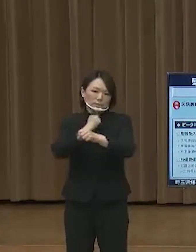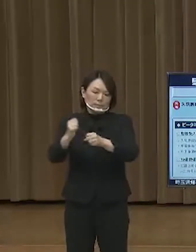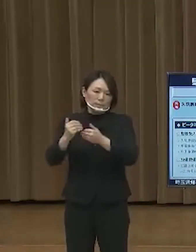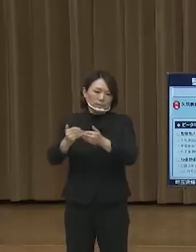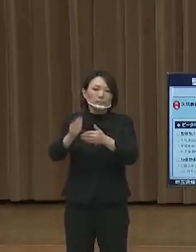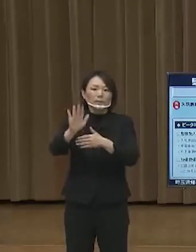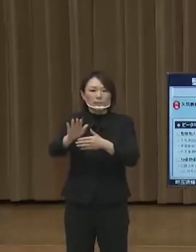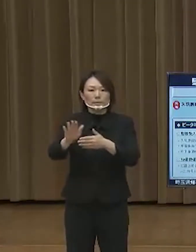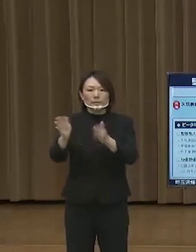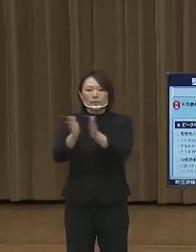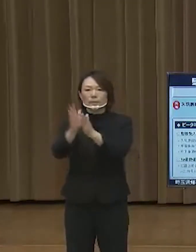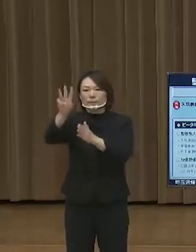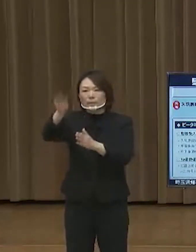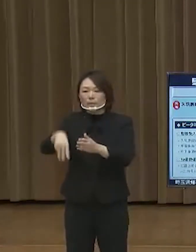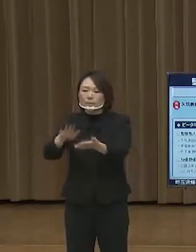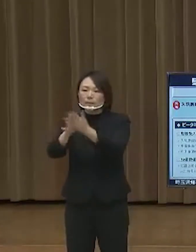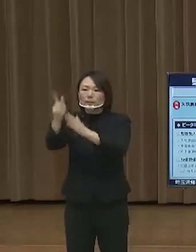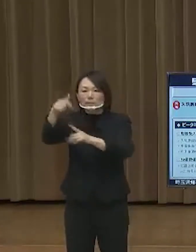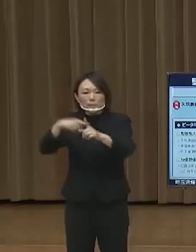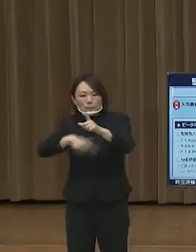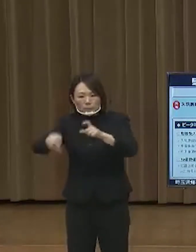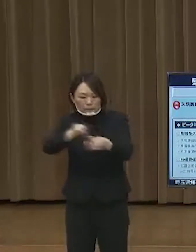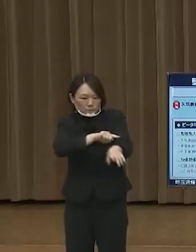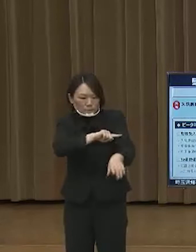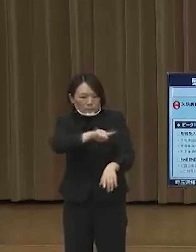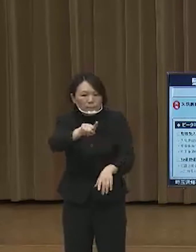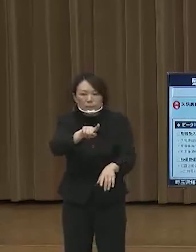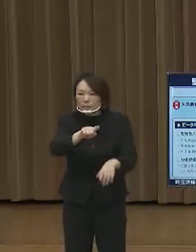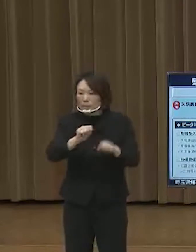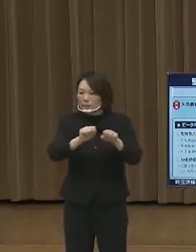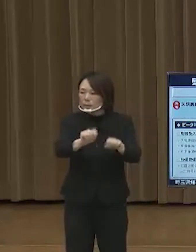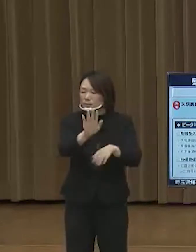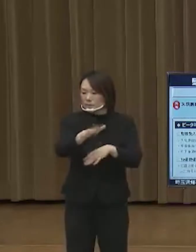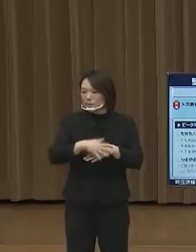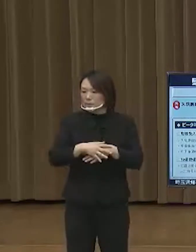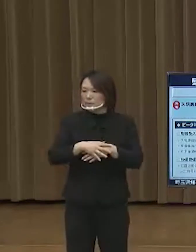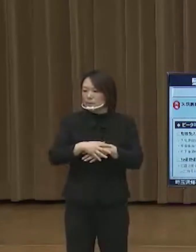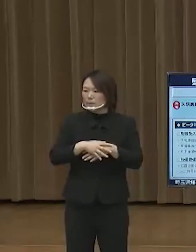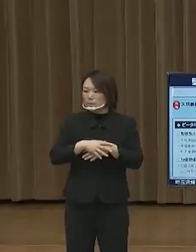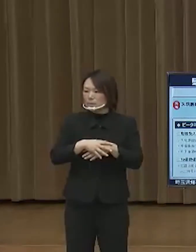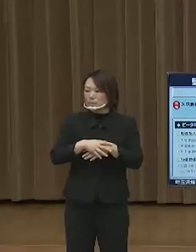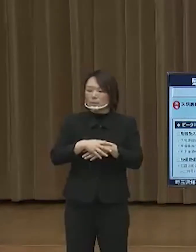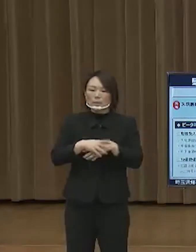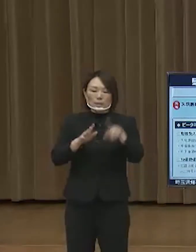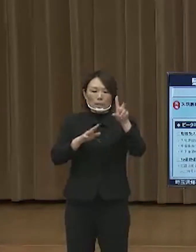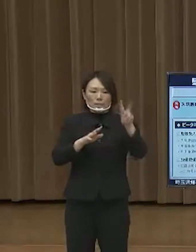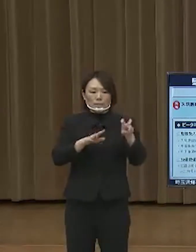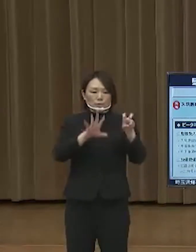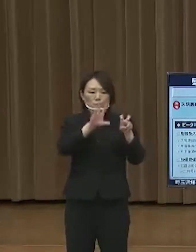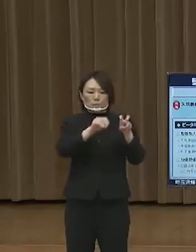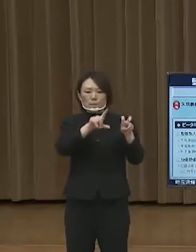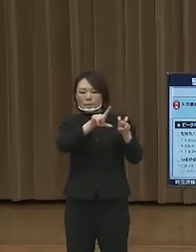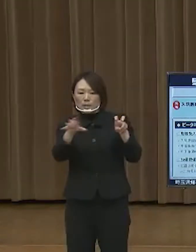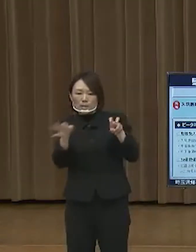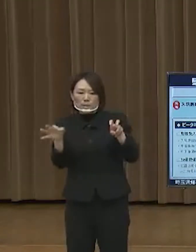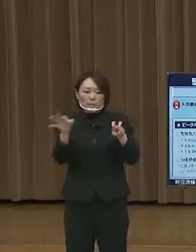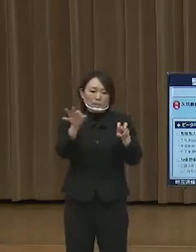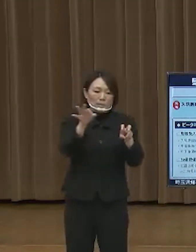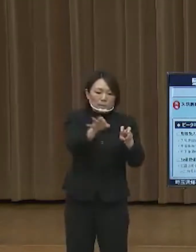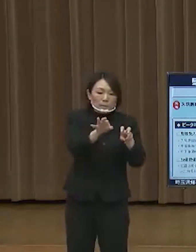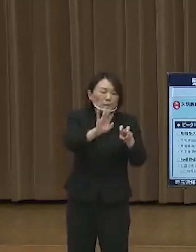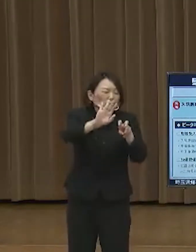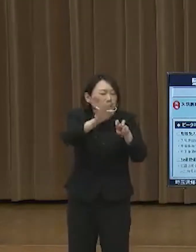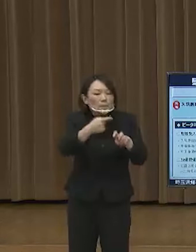奈川よりも早く、そういったことをやらせていただいていると思います。 20万円でも赤字になった場合の赤字保証とかそうい